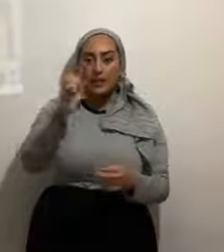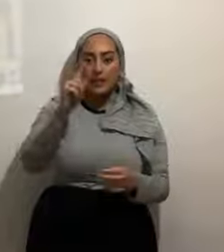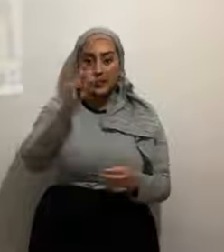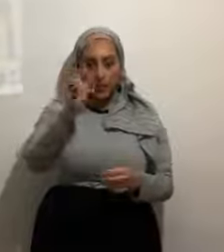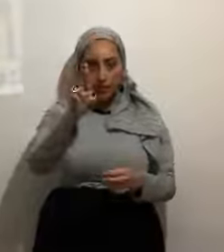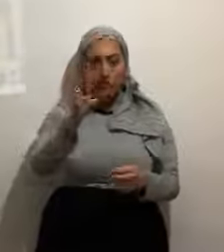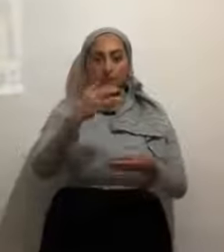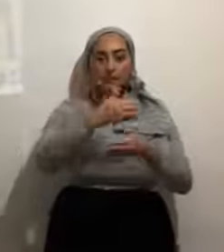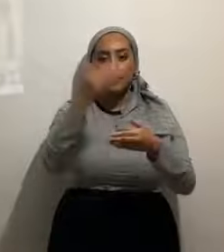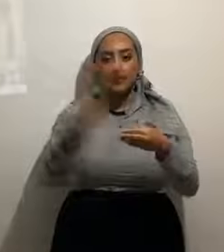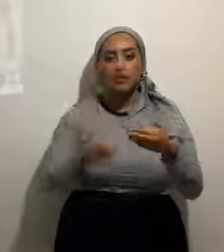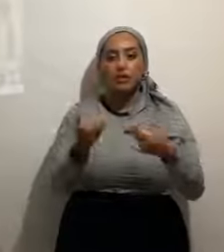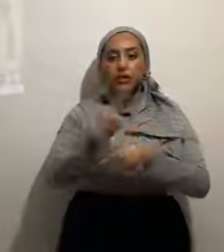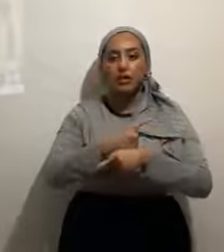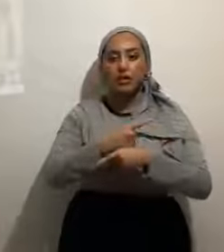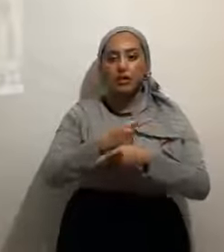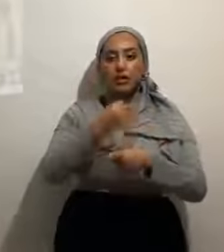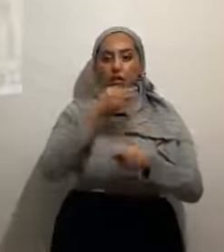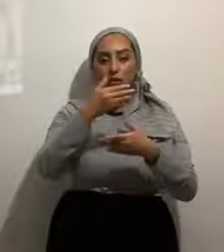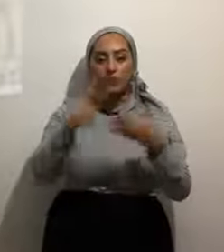Conclusión de esta recta final, voy terminando.